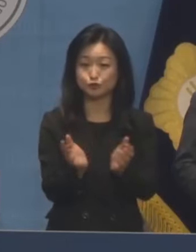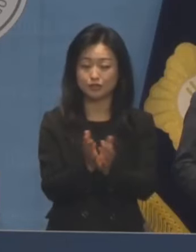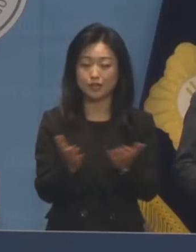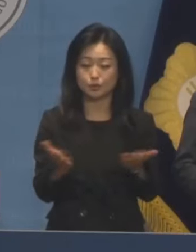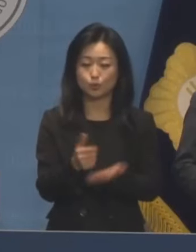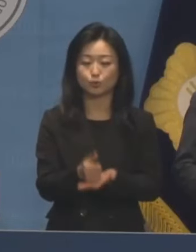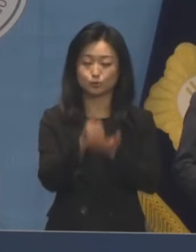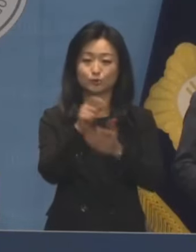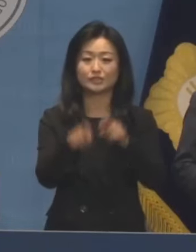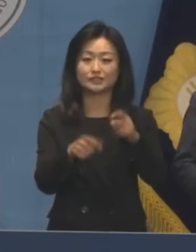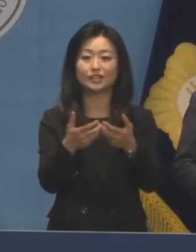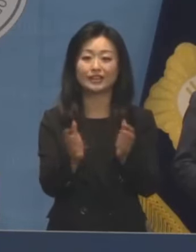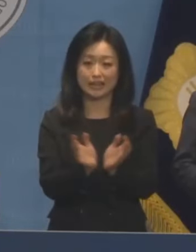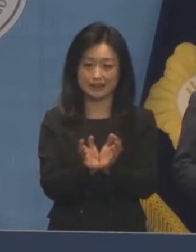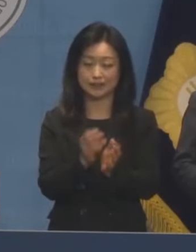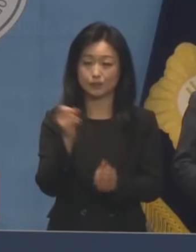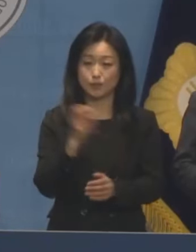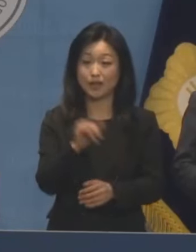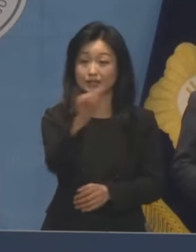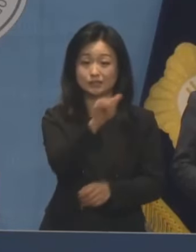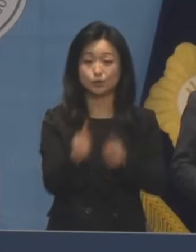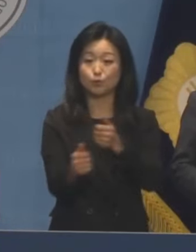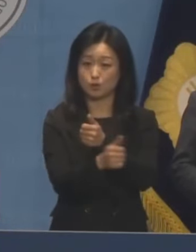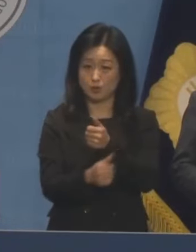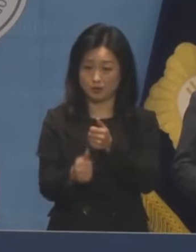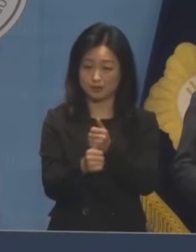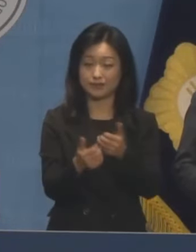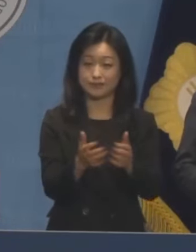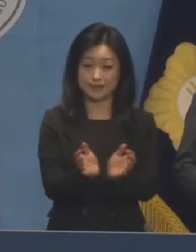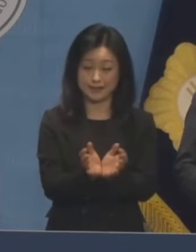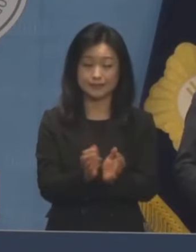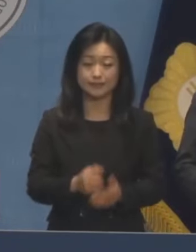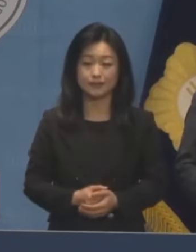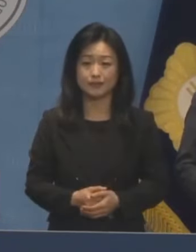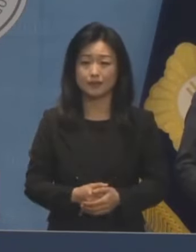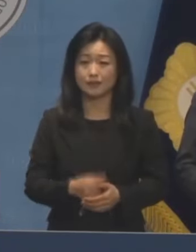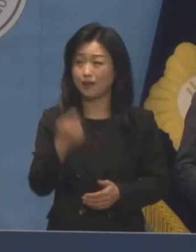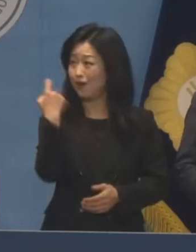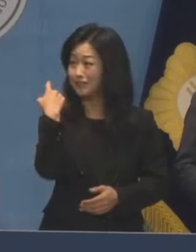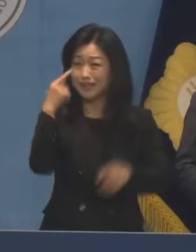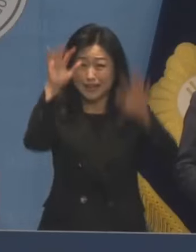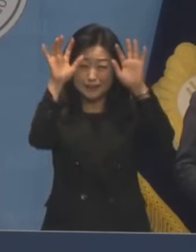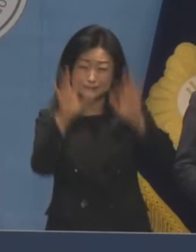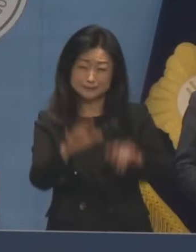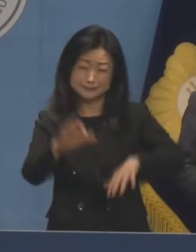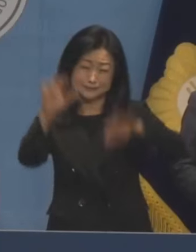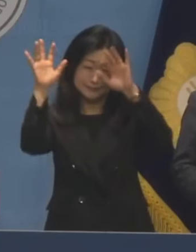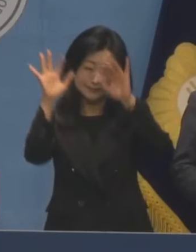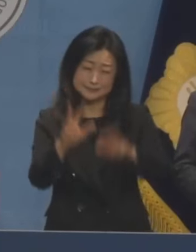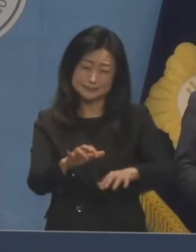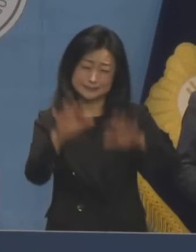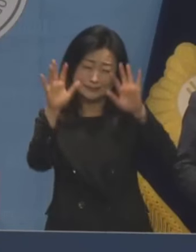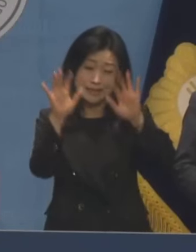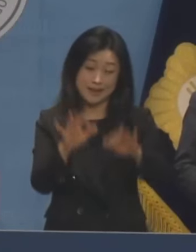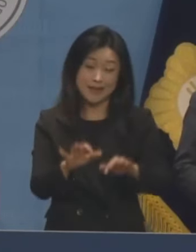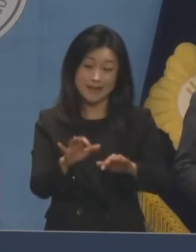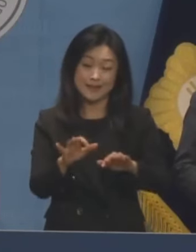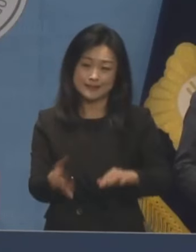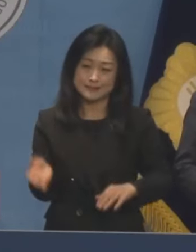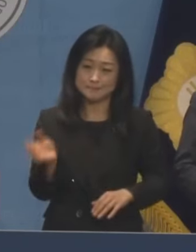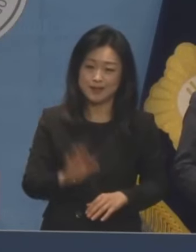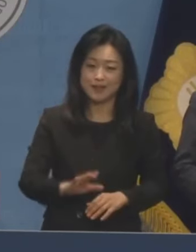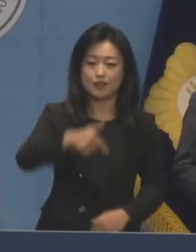노동존중 실천단 어 을지로 위원회는 어 폭설로 일부 우여곡절을 겪기도 했지만